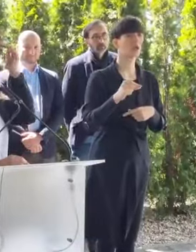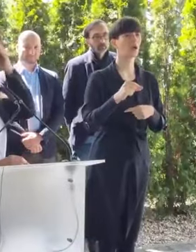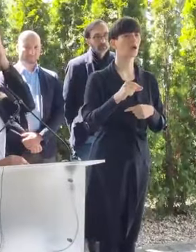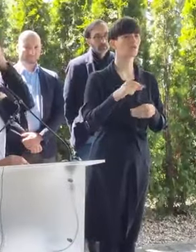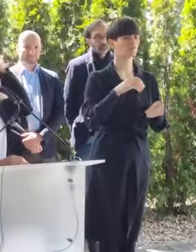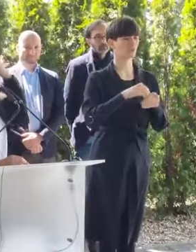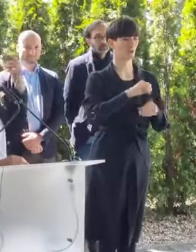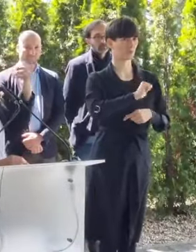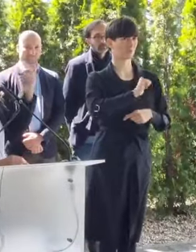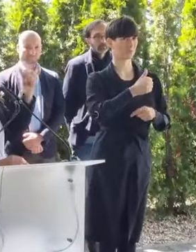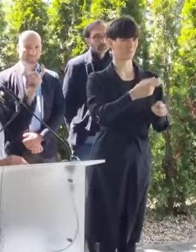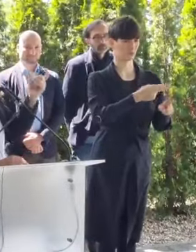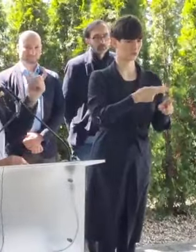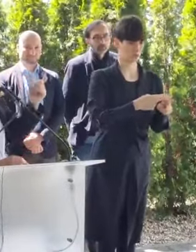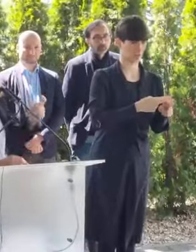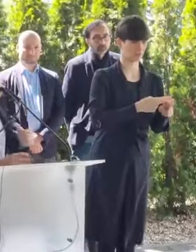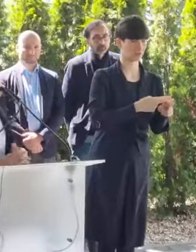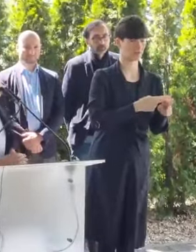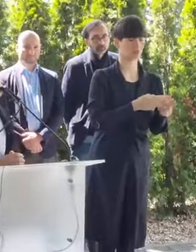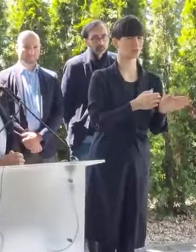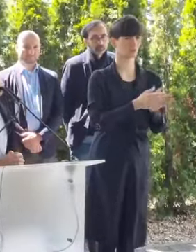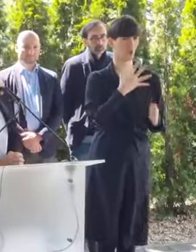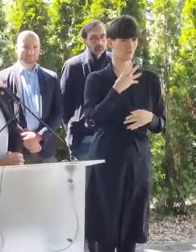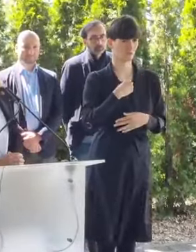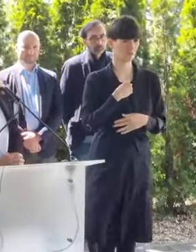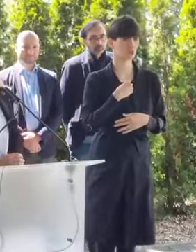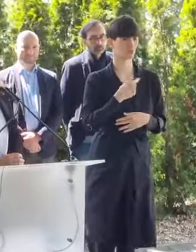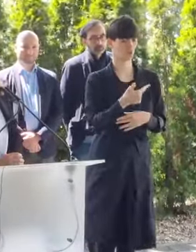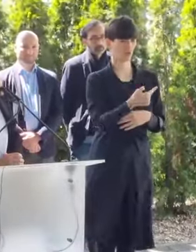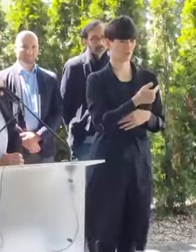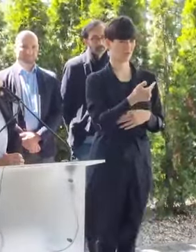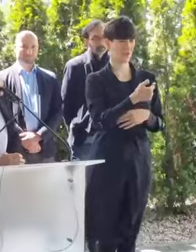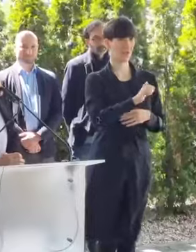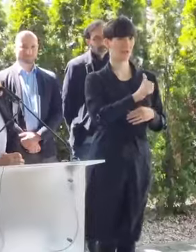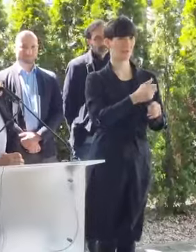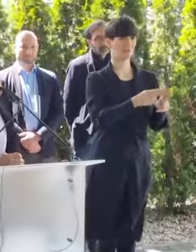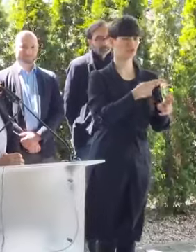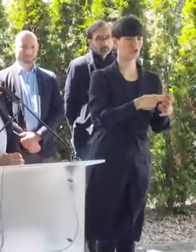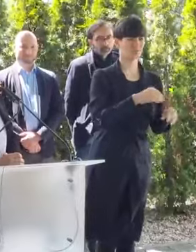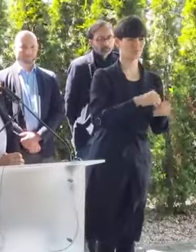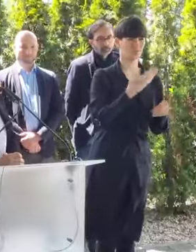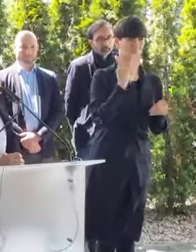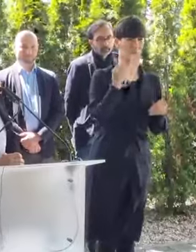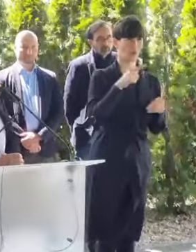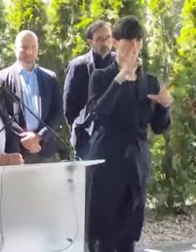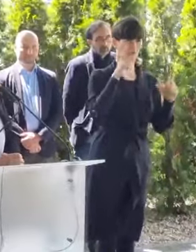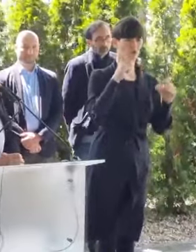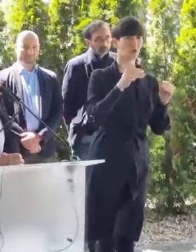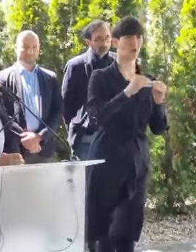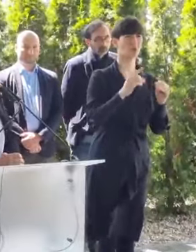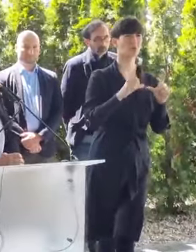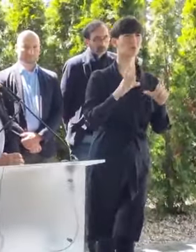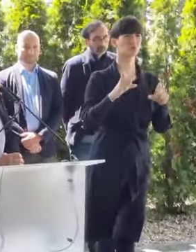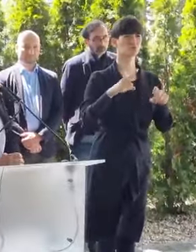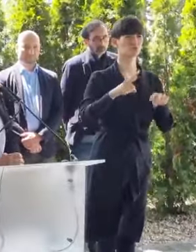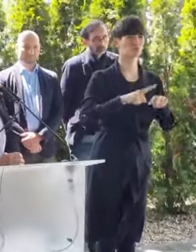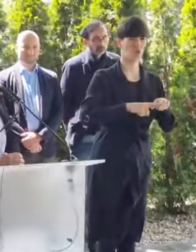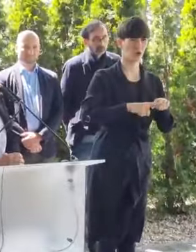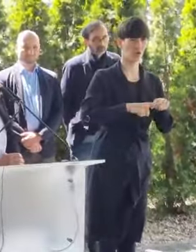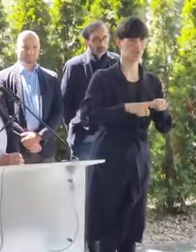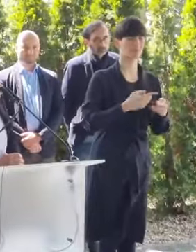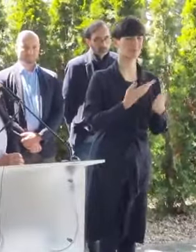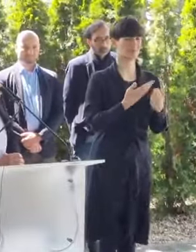podstate medzi prvými krajinami, spolu s Francúzmi sme boli prví po obrázkoch v Buči, že sme ponúkli ukrajinskej strane možnosť